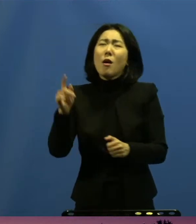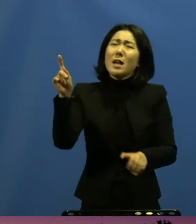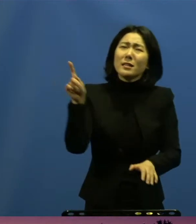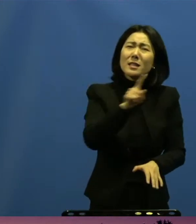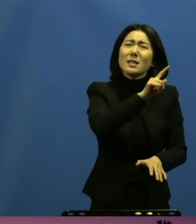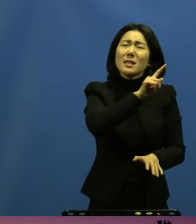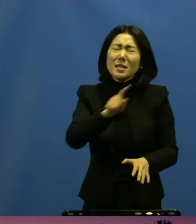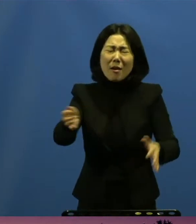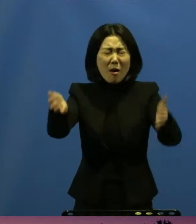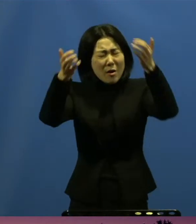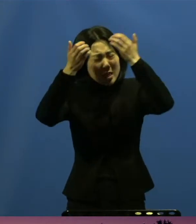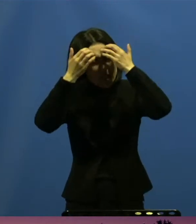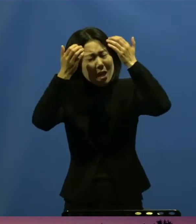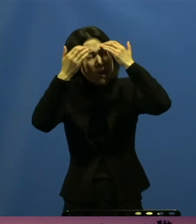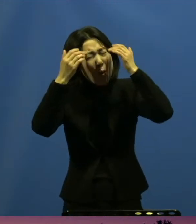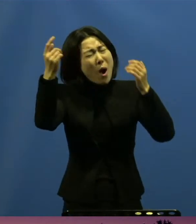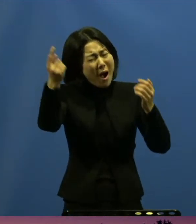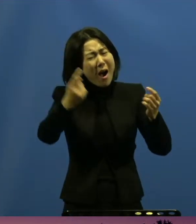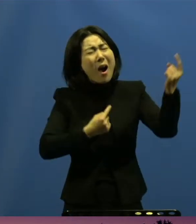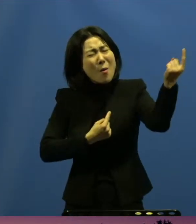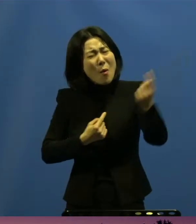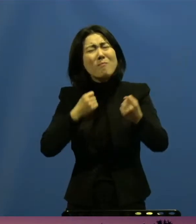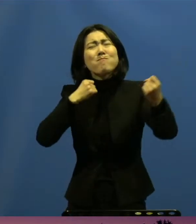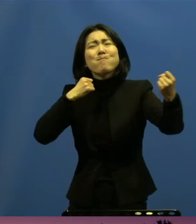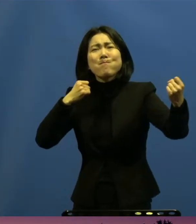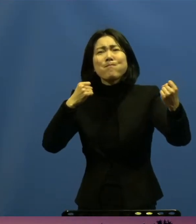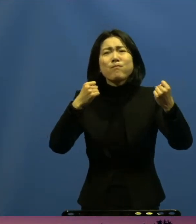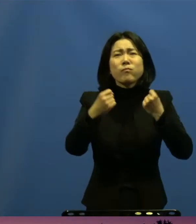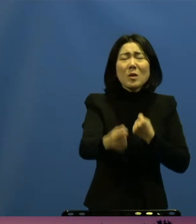어떠한 시련이 와도